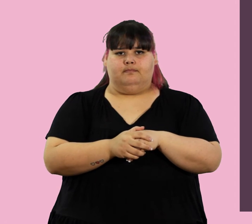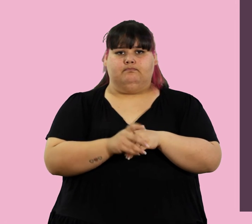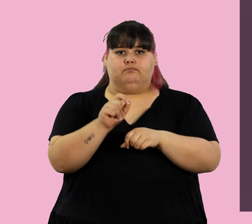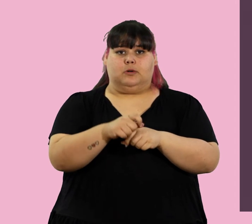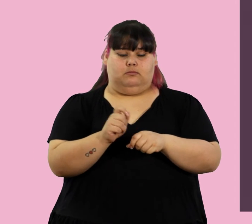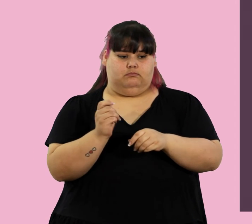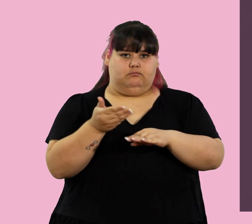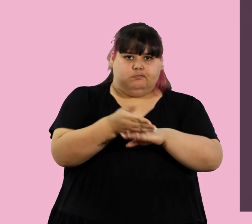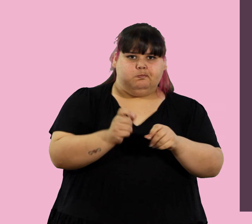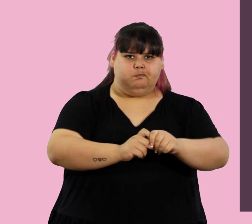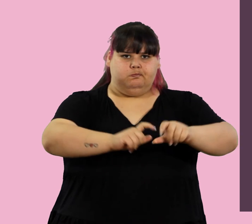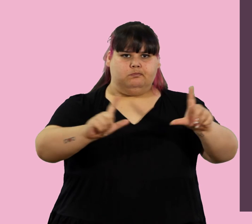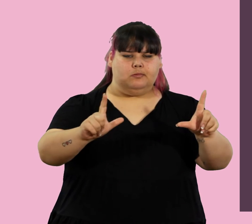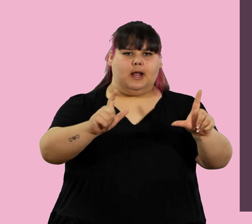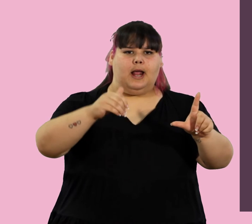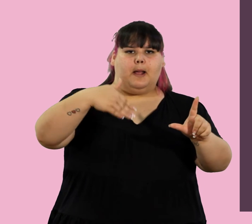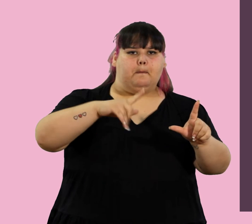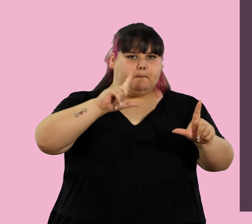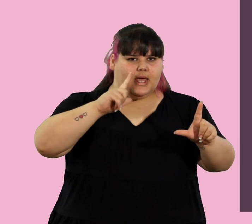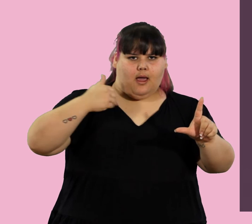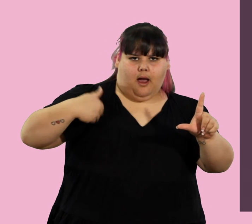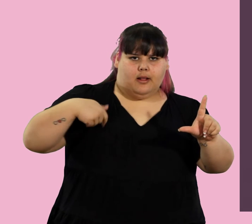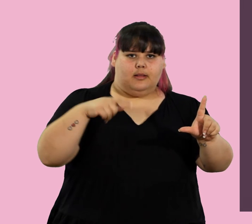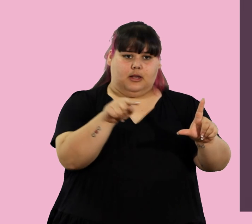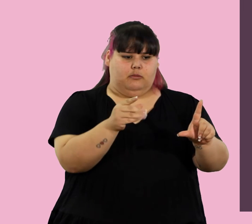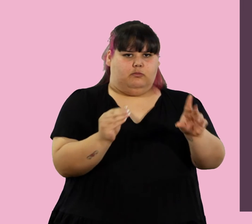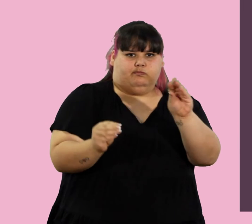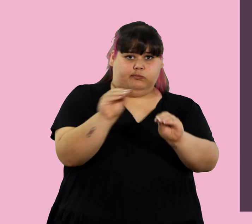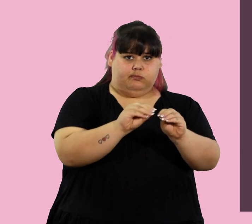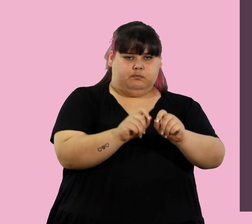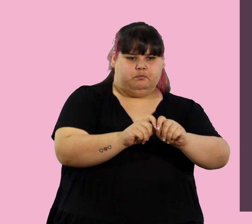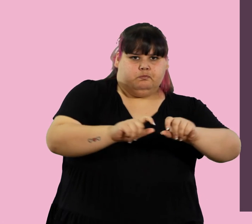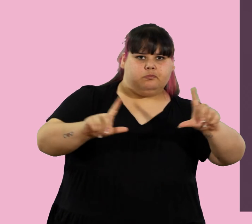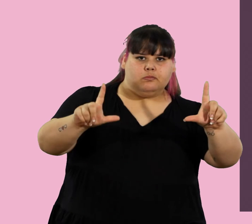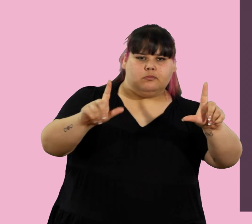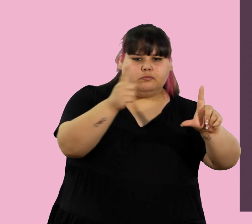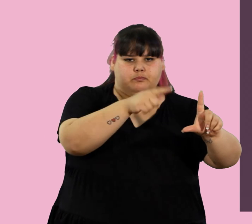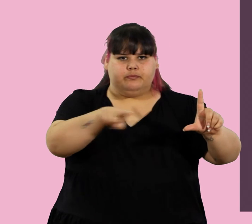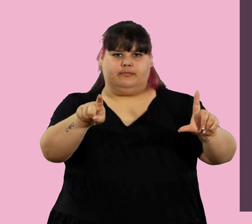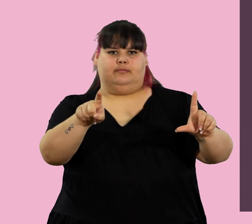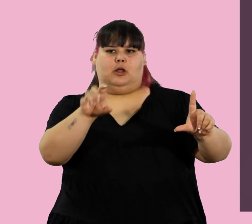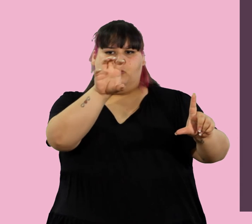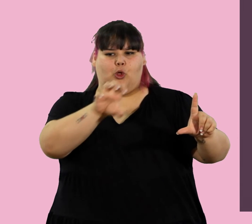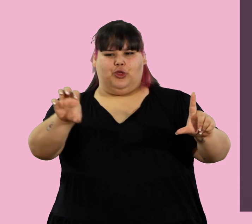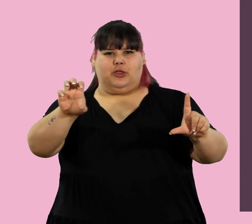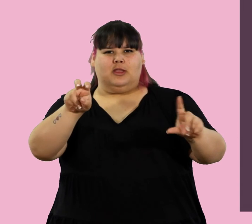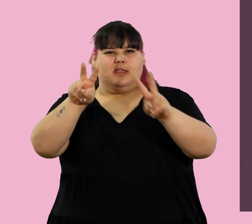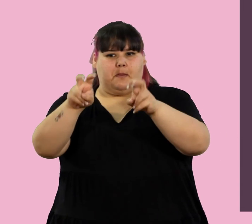Ingresá en tu cuenta de Mi Argentina con tus datos, dirigite a la sección Salud. Allí hallarás